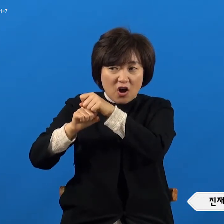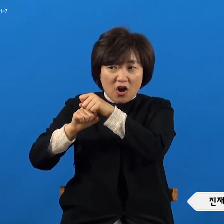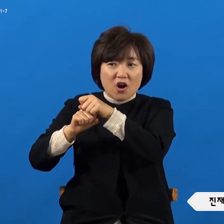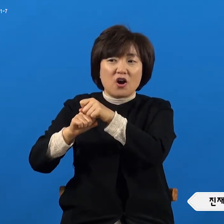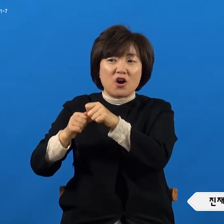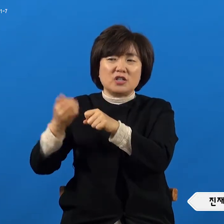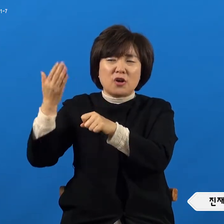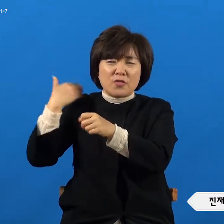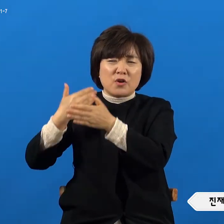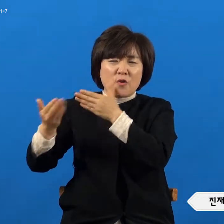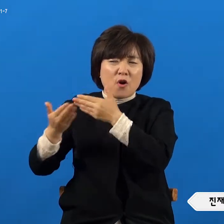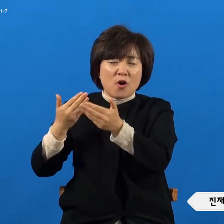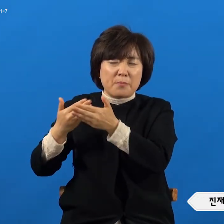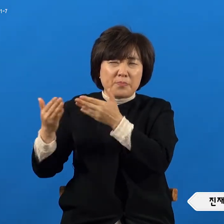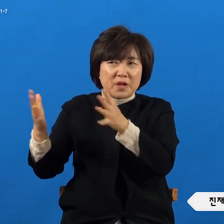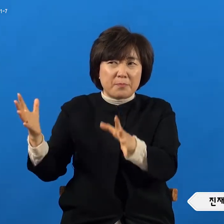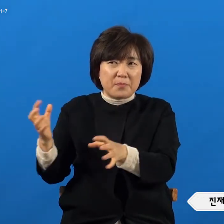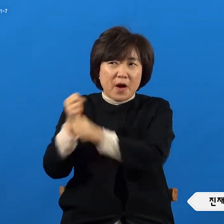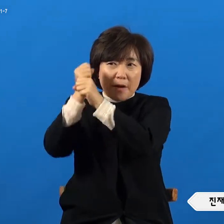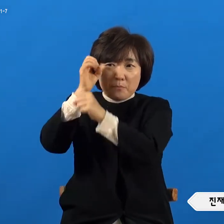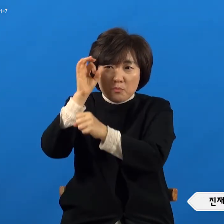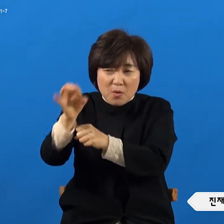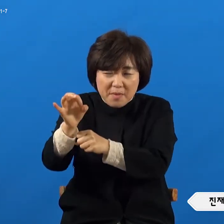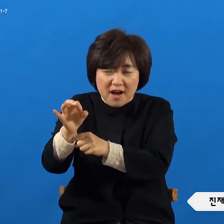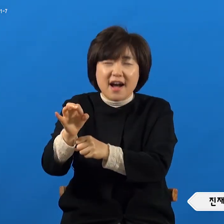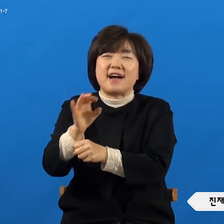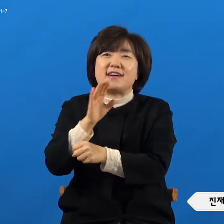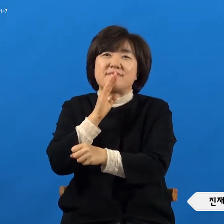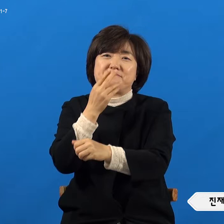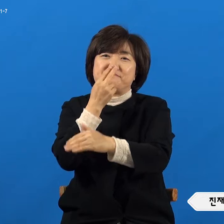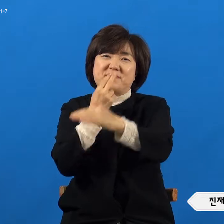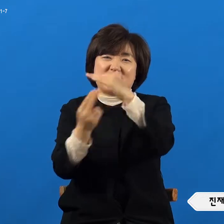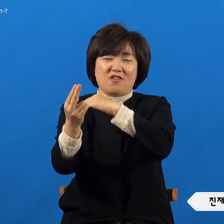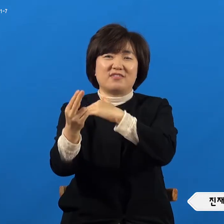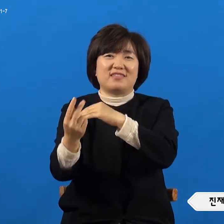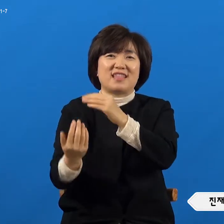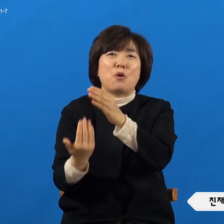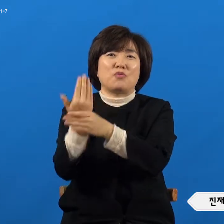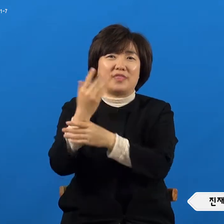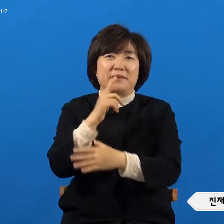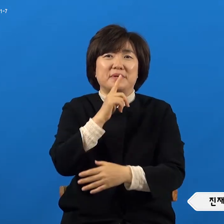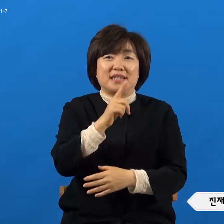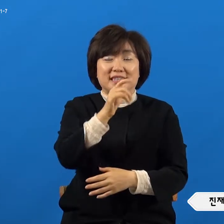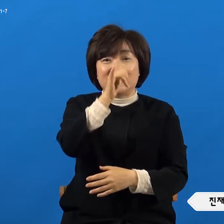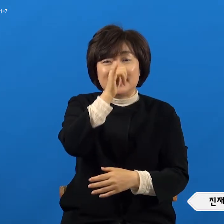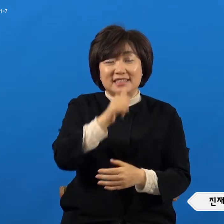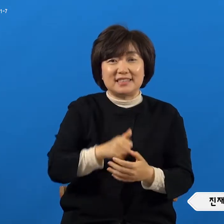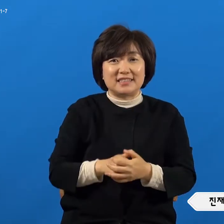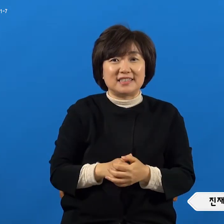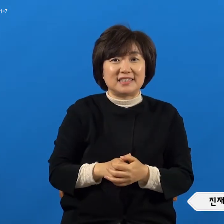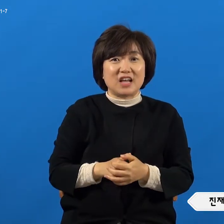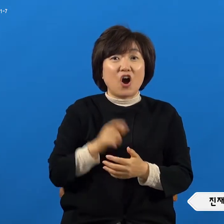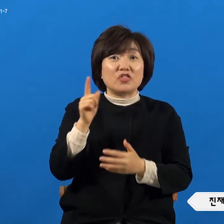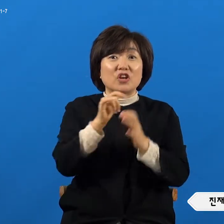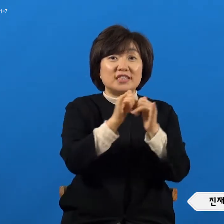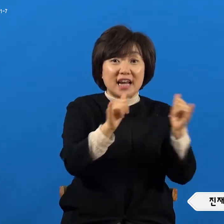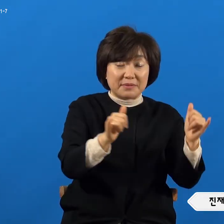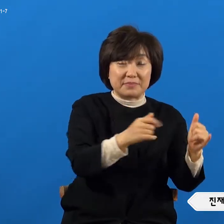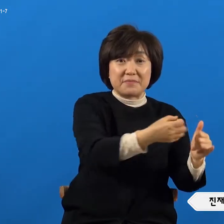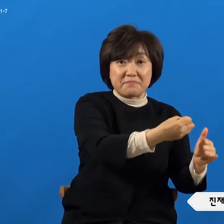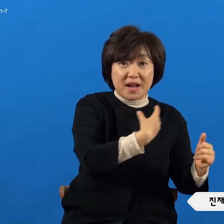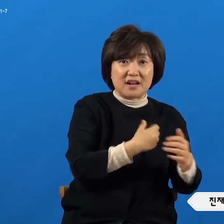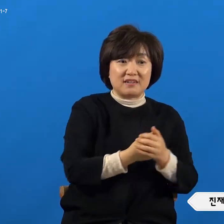한순간에 통찰력이 생겨서 거기서 비전이 나온다라고 이야기하기도 합니다. 어떤